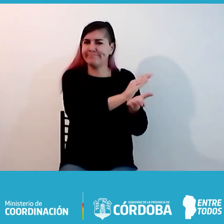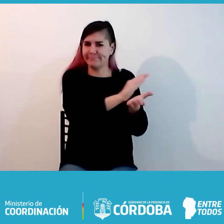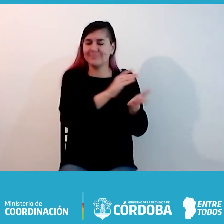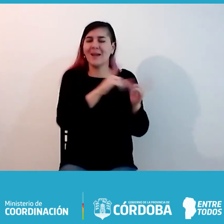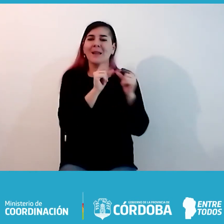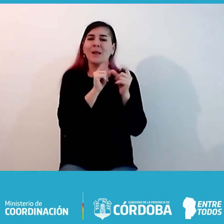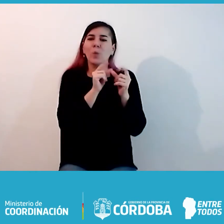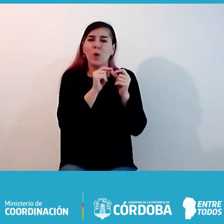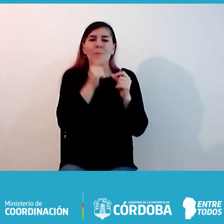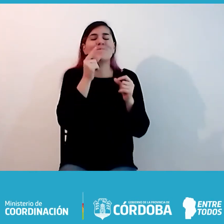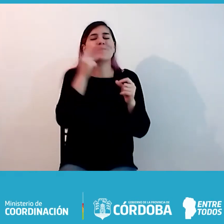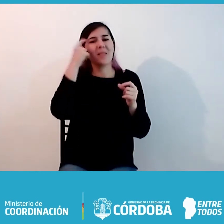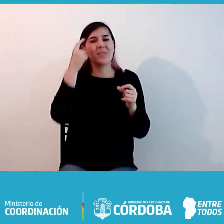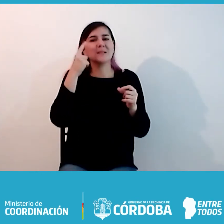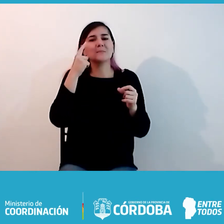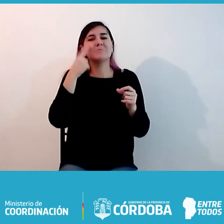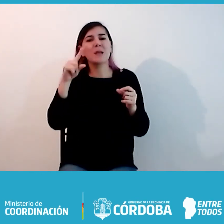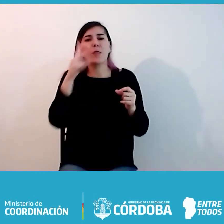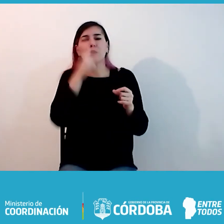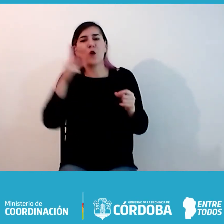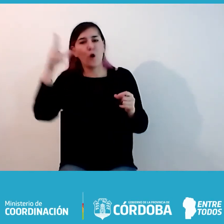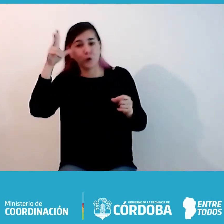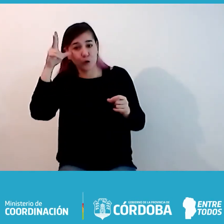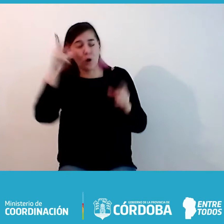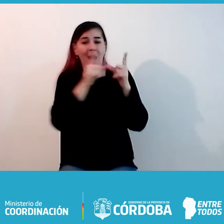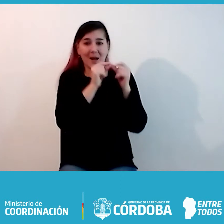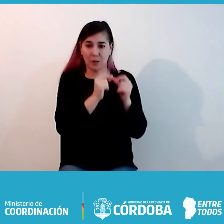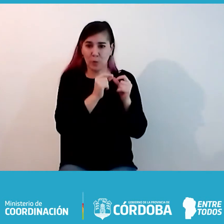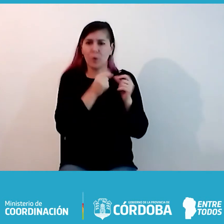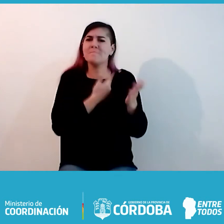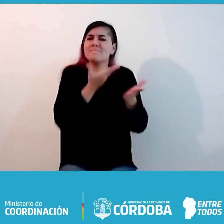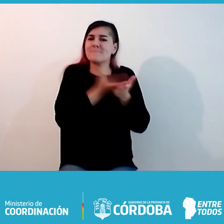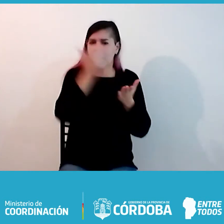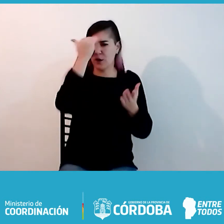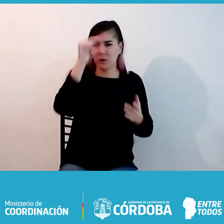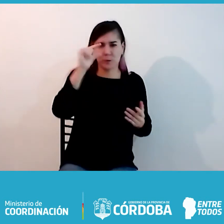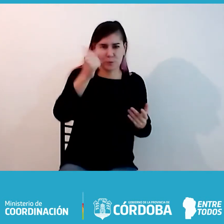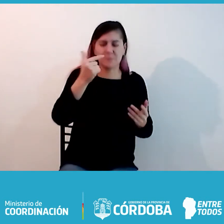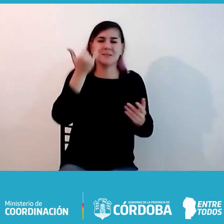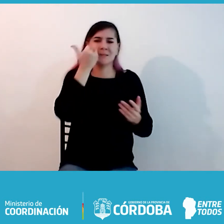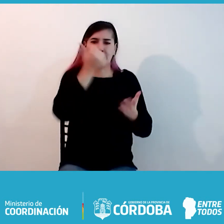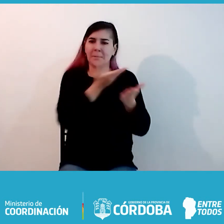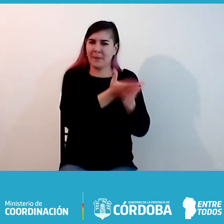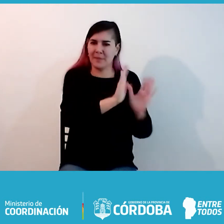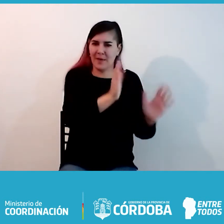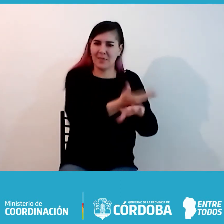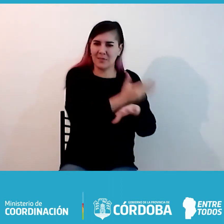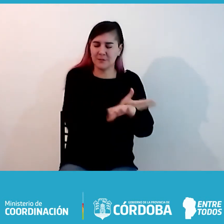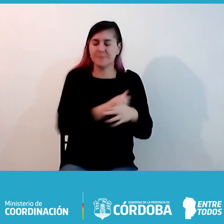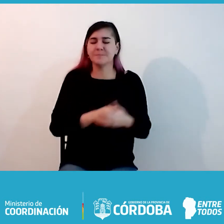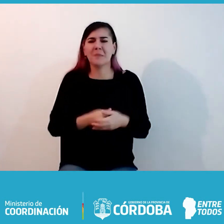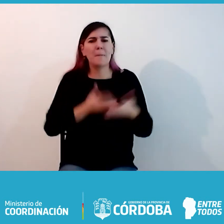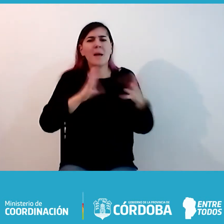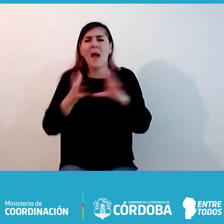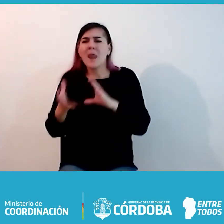Ley 10.208. Repite solicitud de declaración de inconstitucionalidad requerida inicialmente. ¿Qué mecanismos,